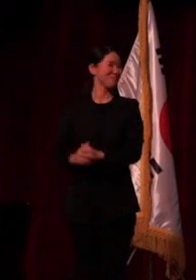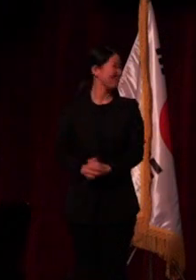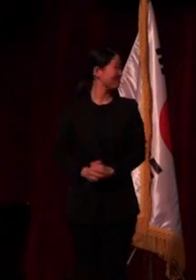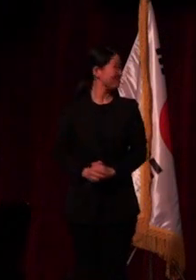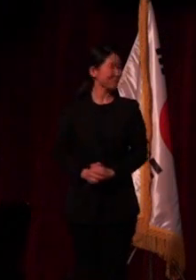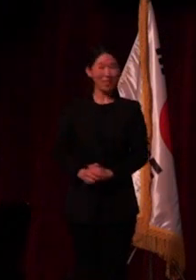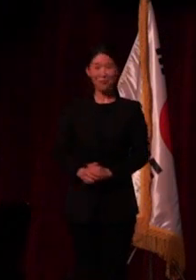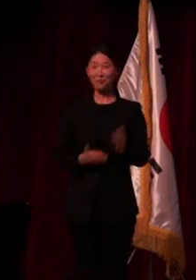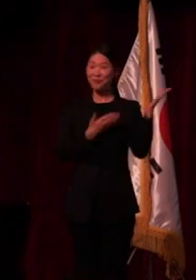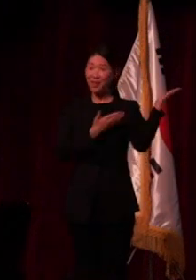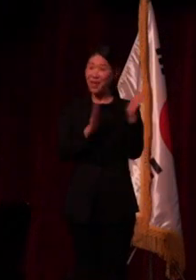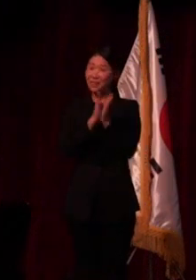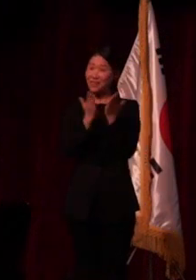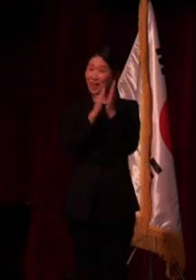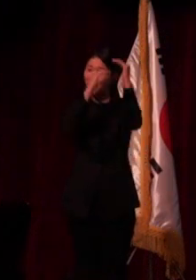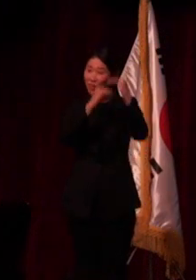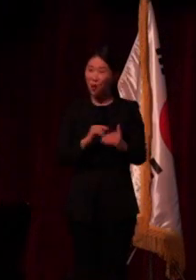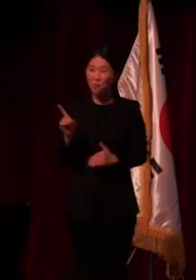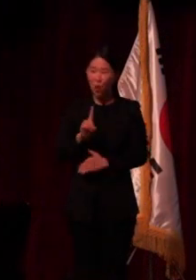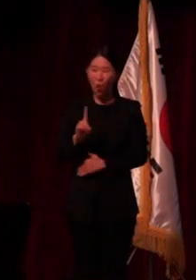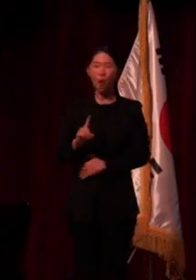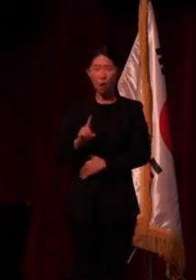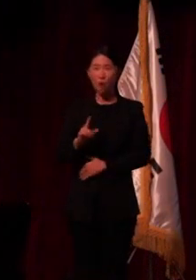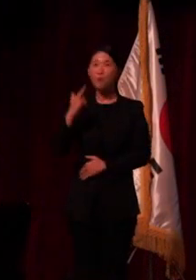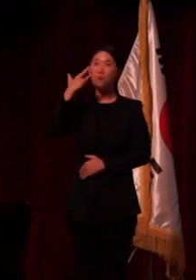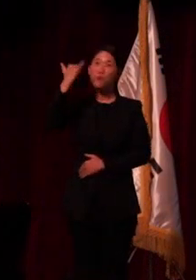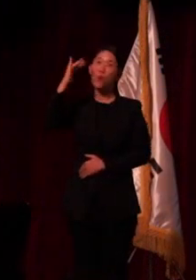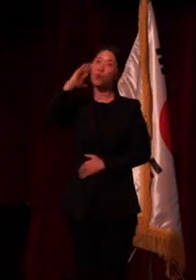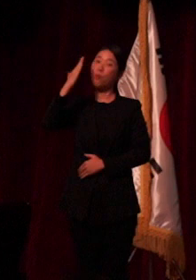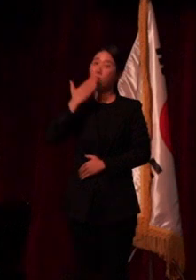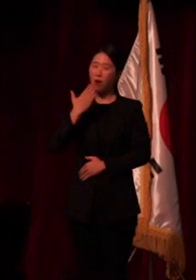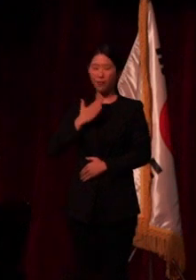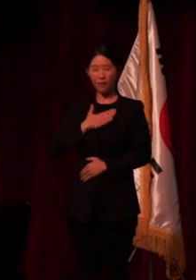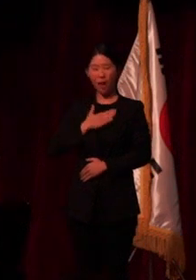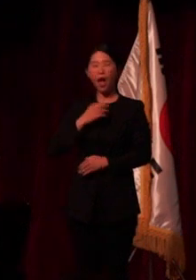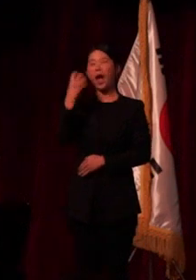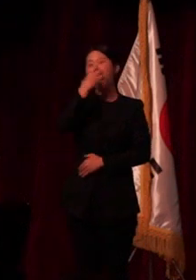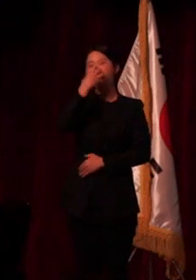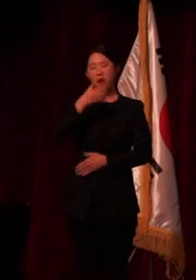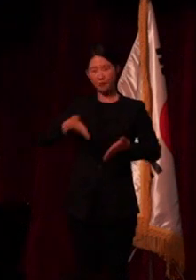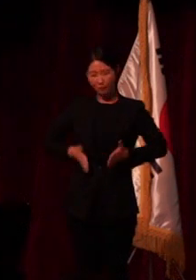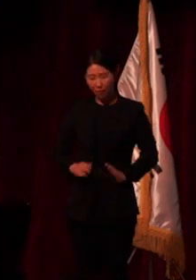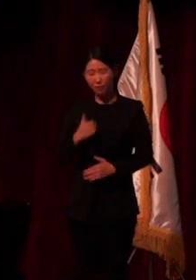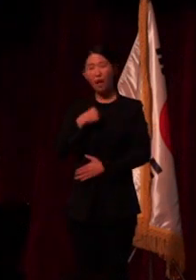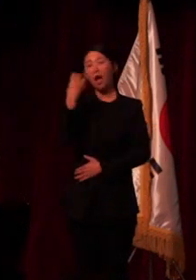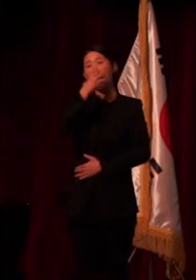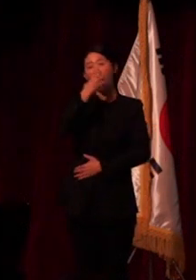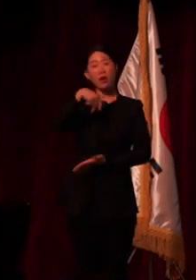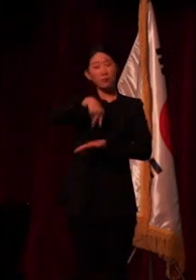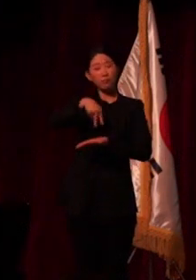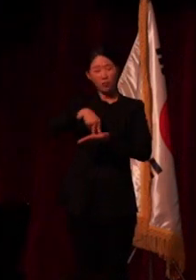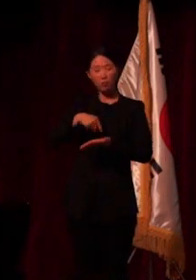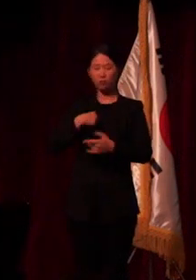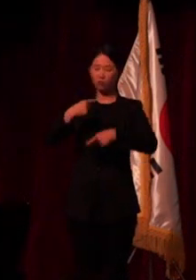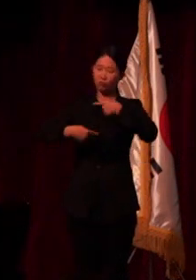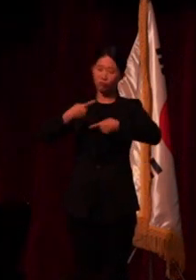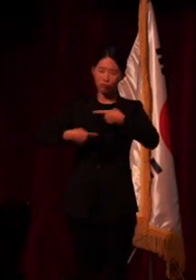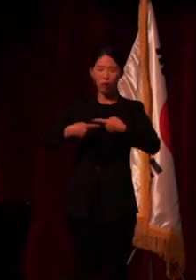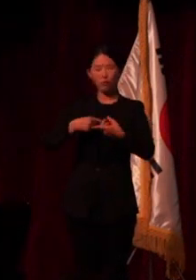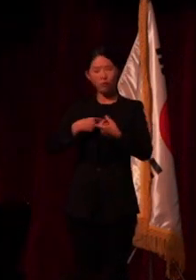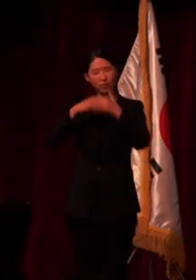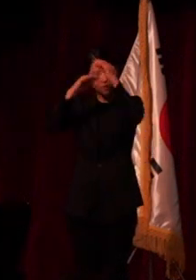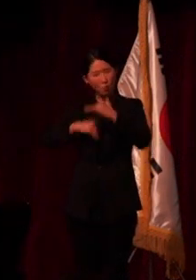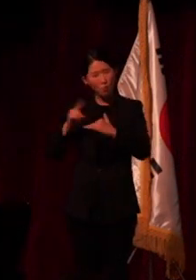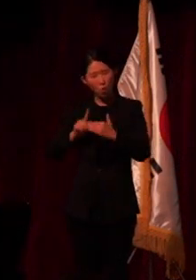농인에게서 자란 성인 자녀의 관점으로 이야기를 풀어냈습니다. 저는 이